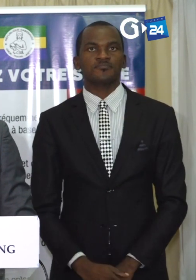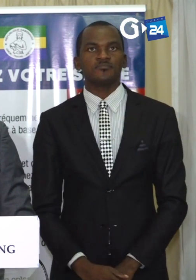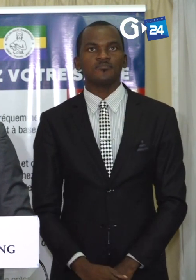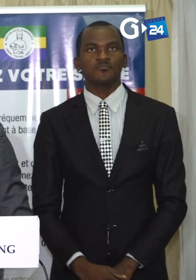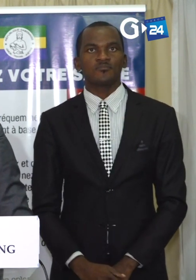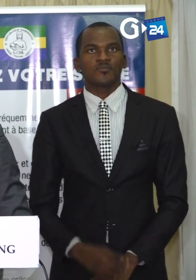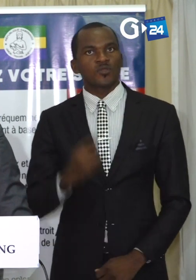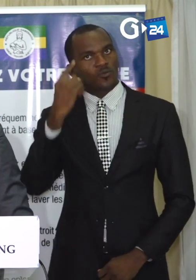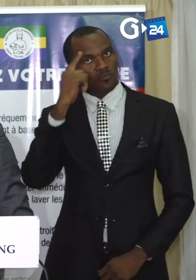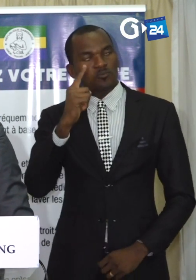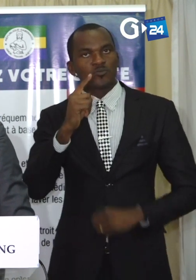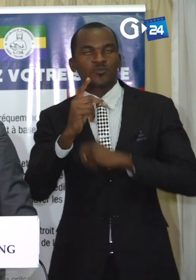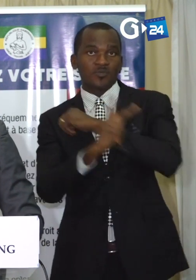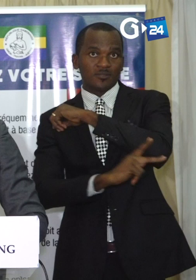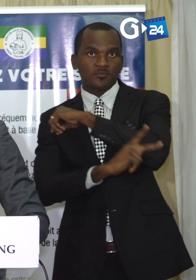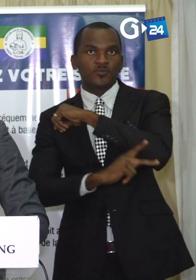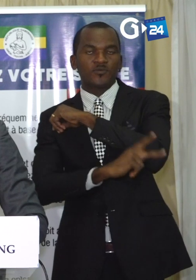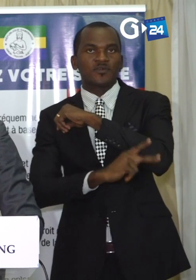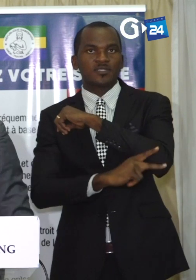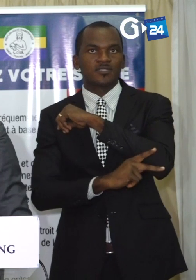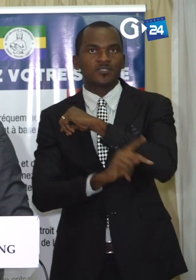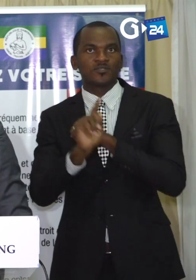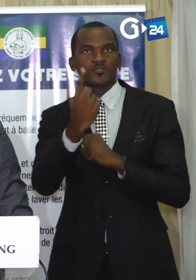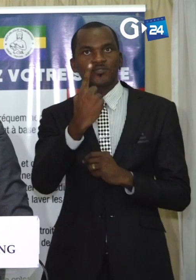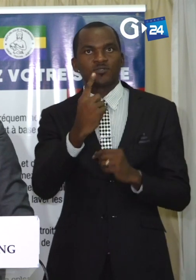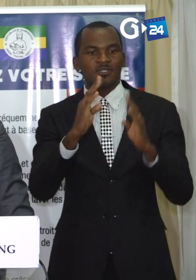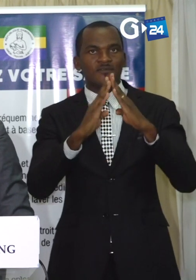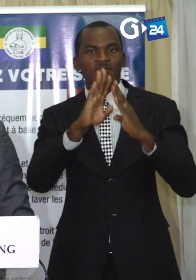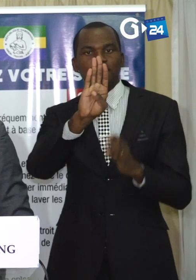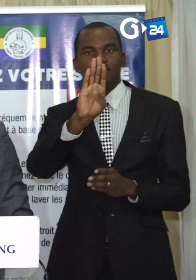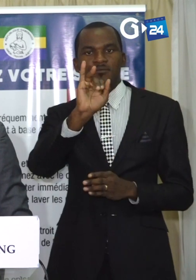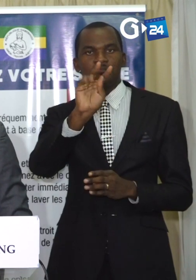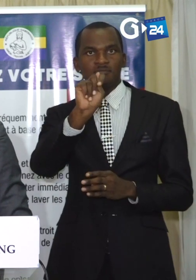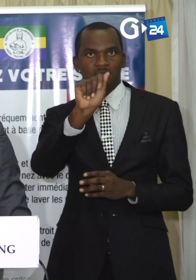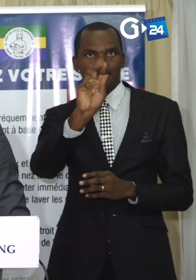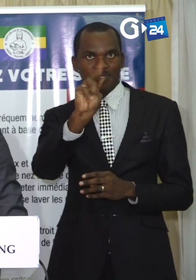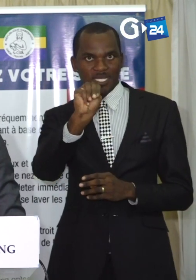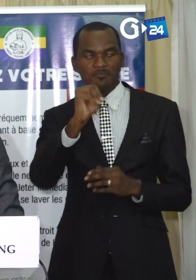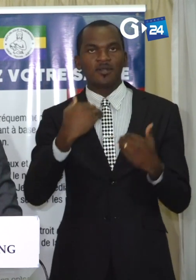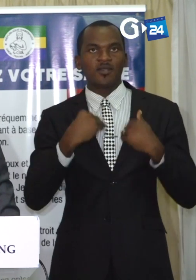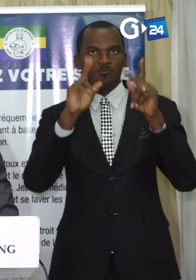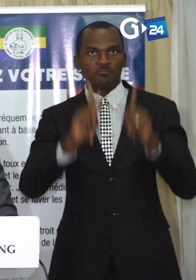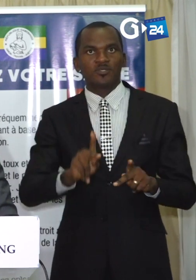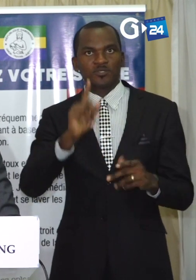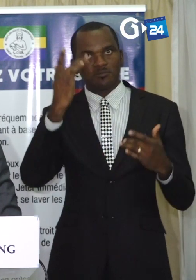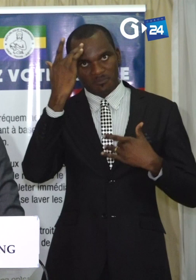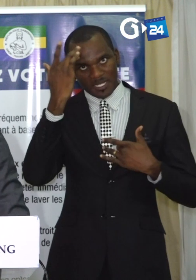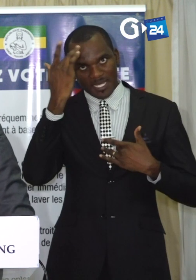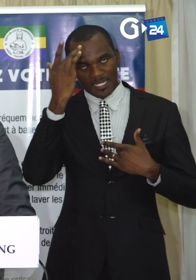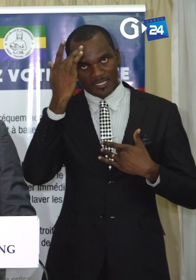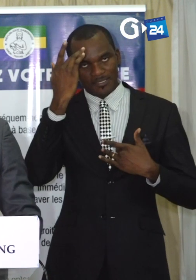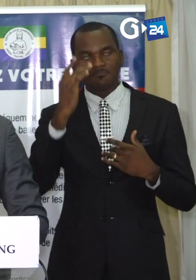Pour ce qui est des villes de l'intérieur, seule la ville de Bitam a enregistré un cas positif. Aucune